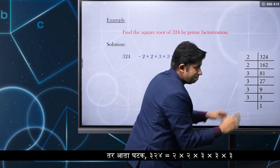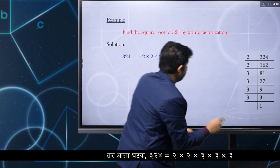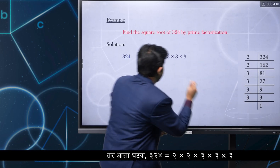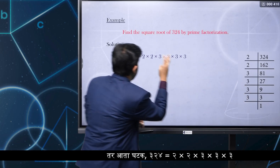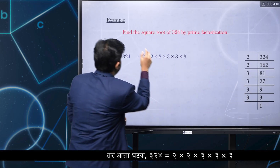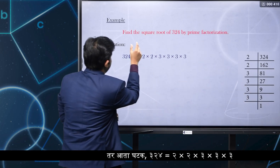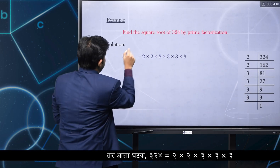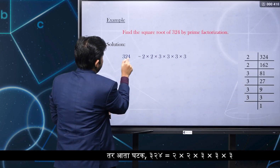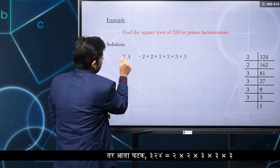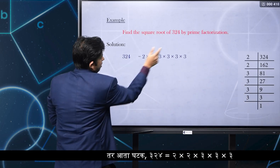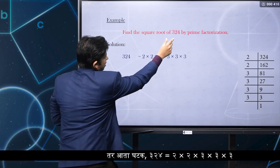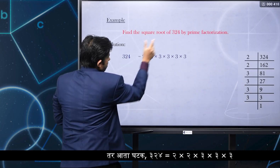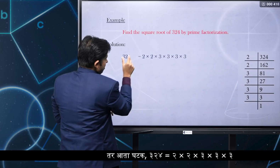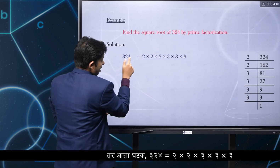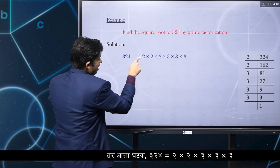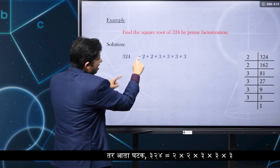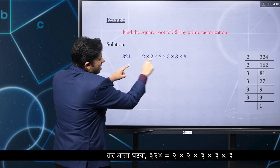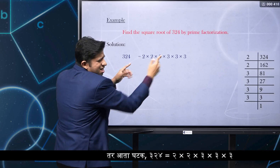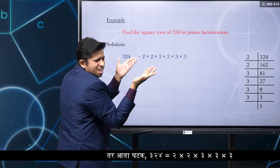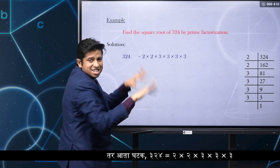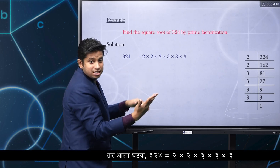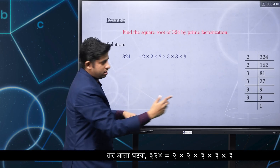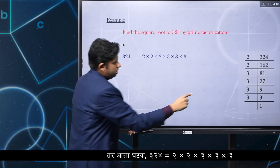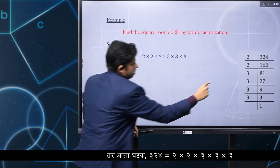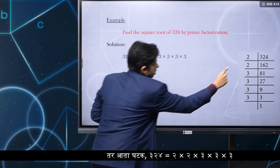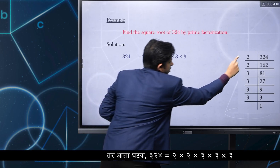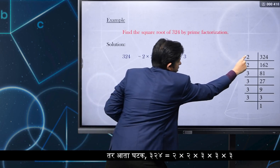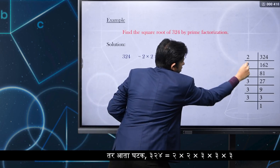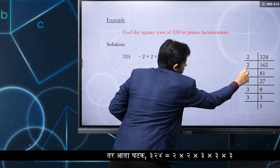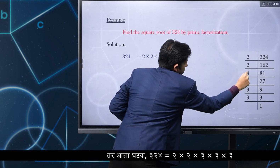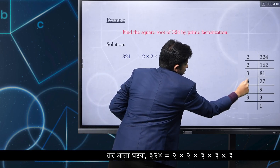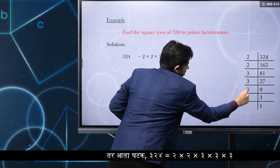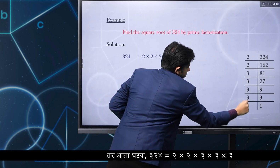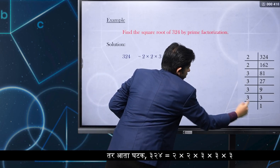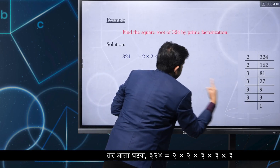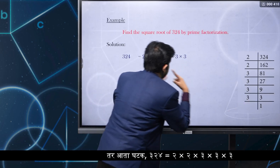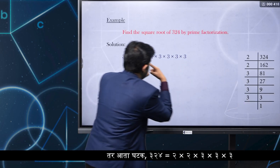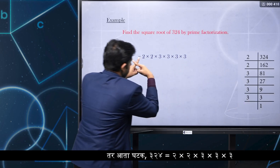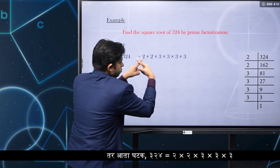तर आता घटक 324 बरोबर 2 गुणिले 2 गुणिले 3 गुणिले 3 गुणिले 3,